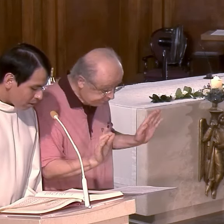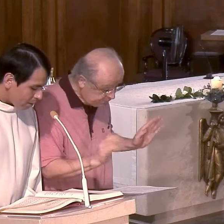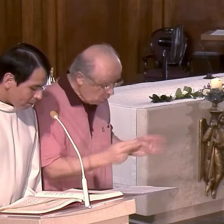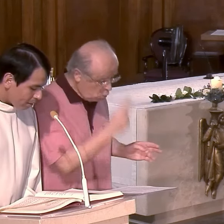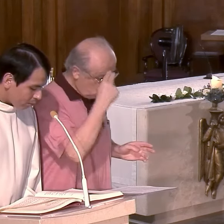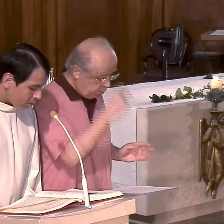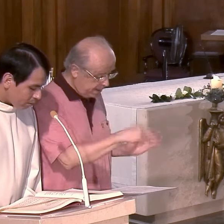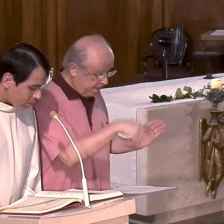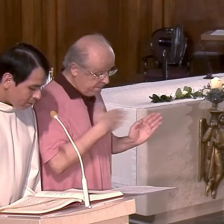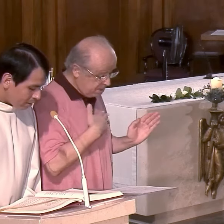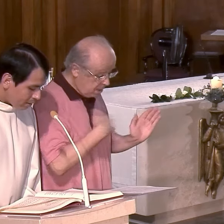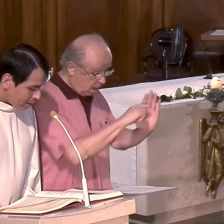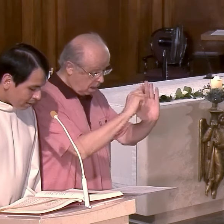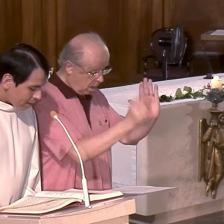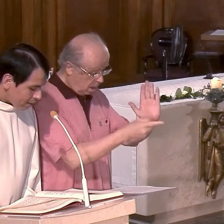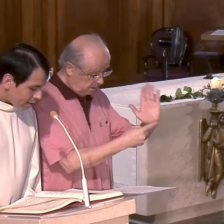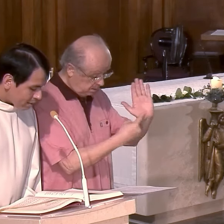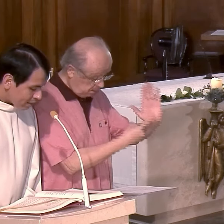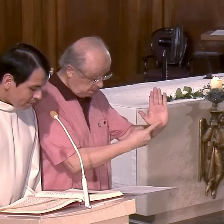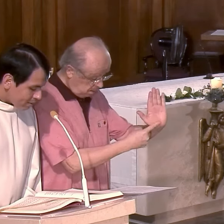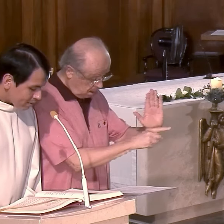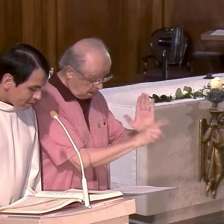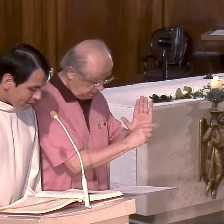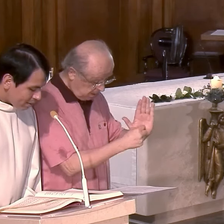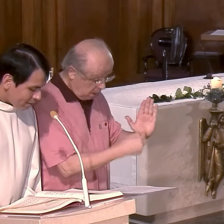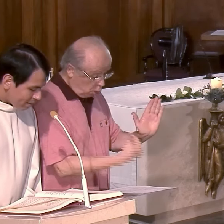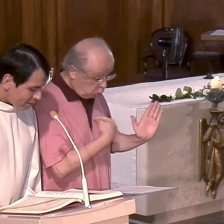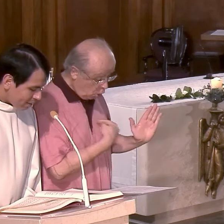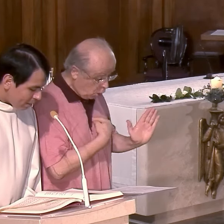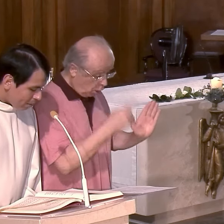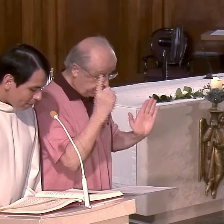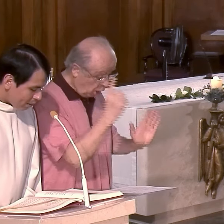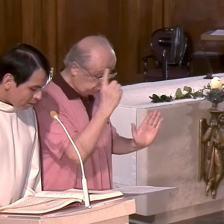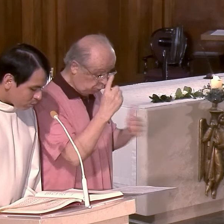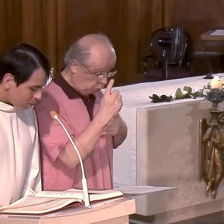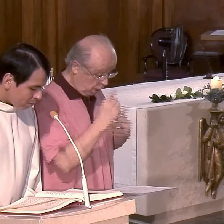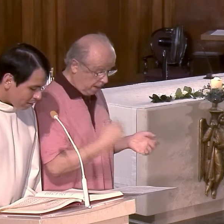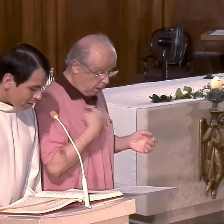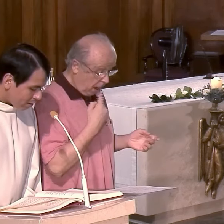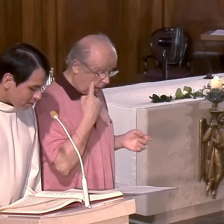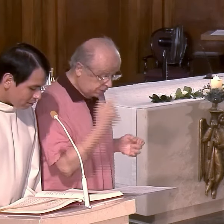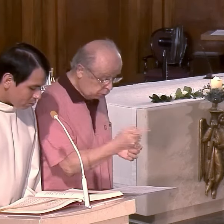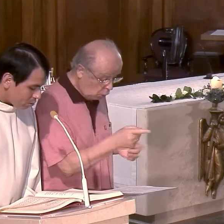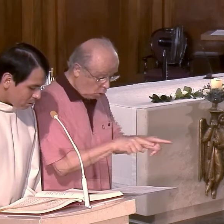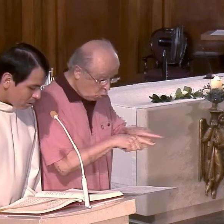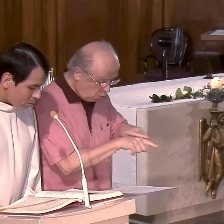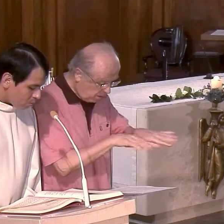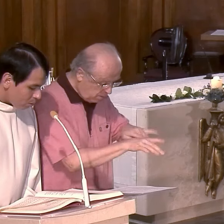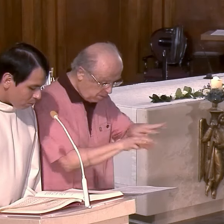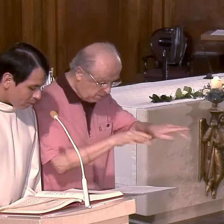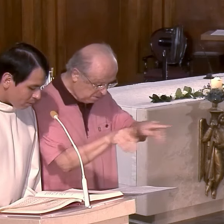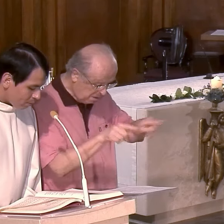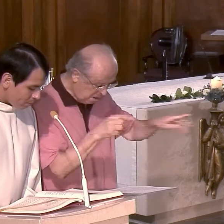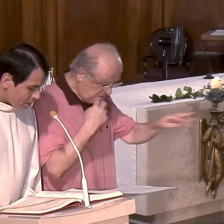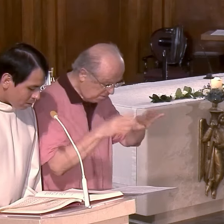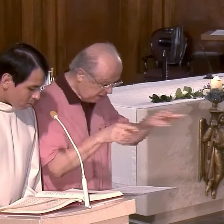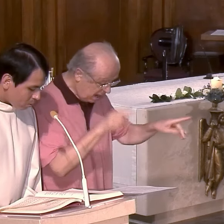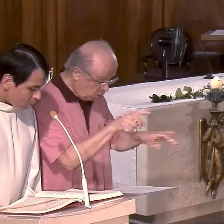evaporó la capa de rocío, escamas, apareció en la superficie del desierto un polvo